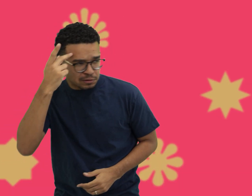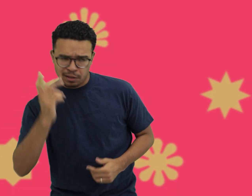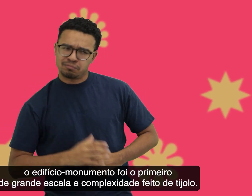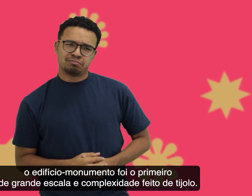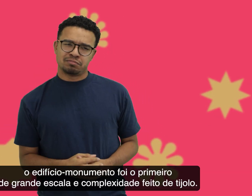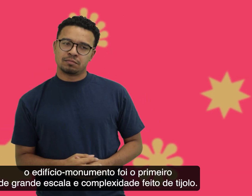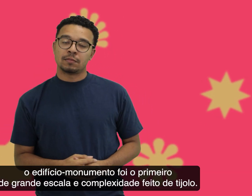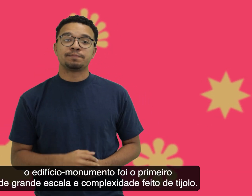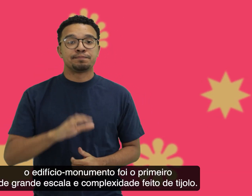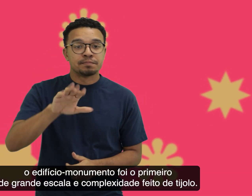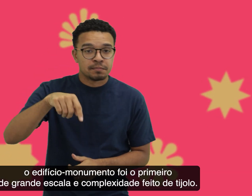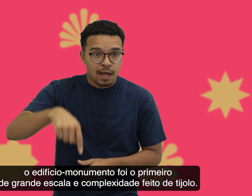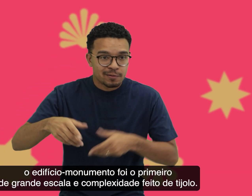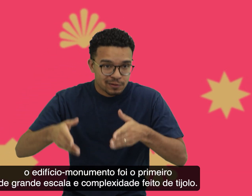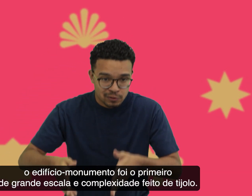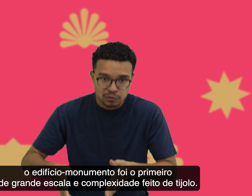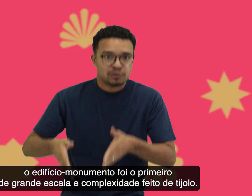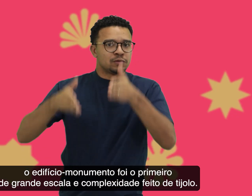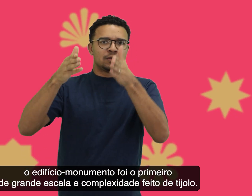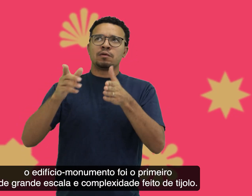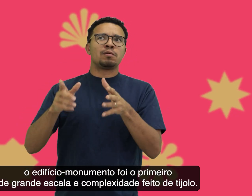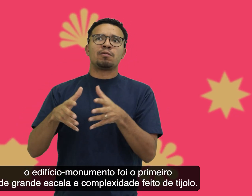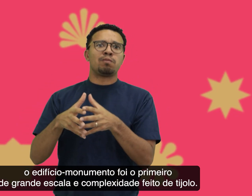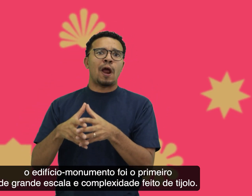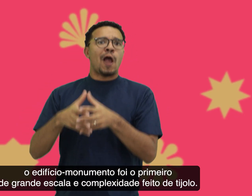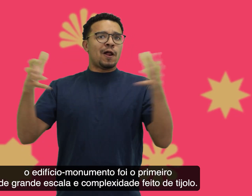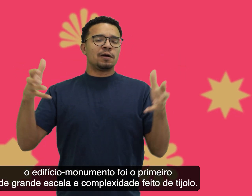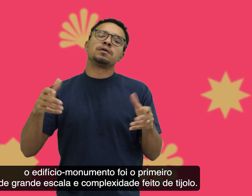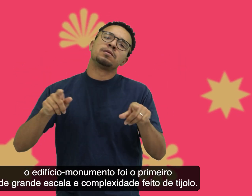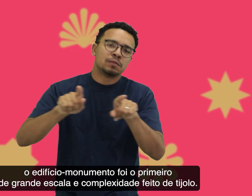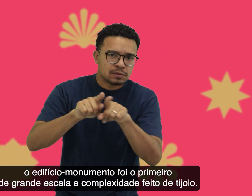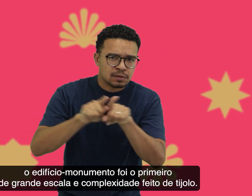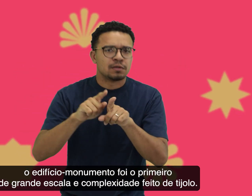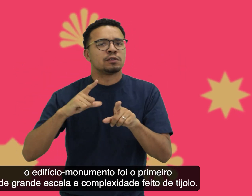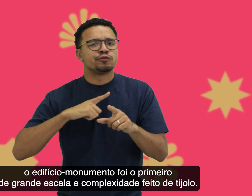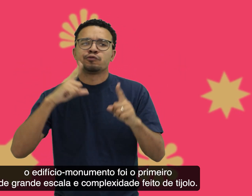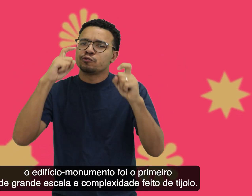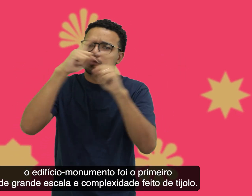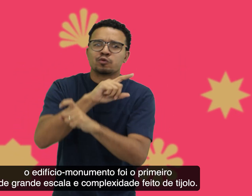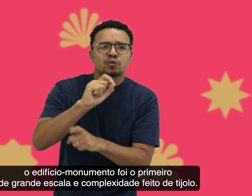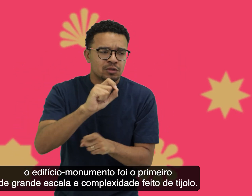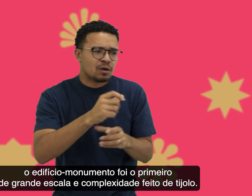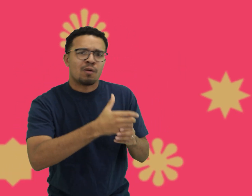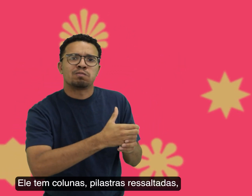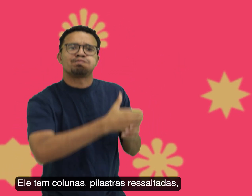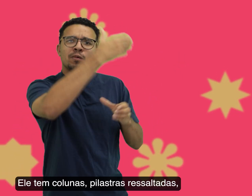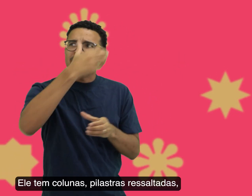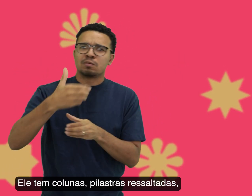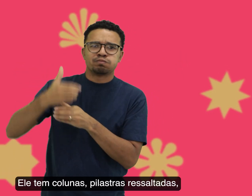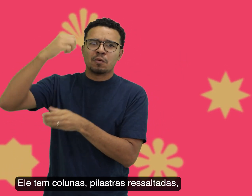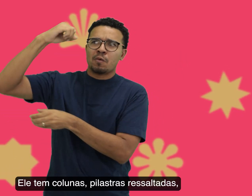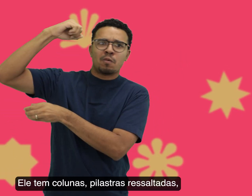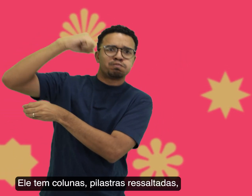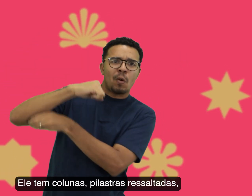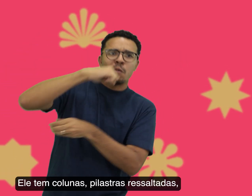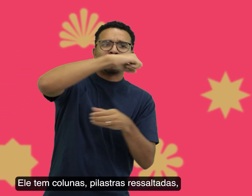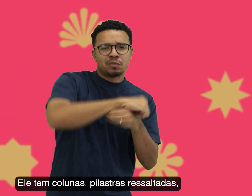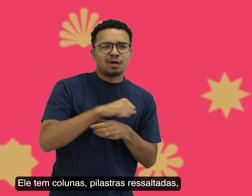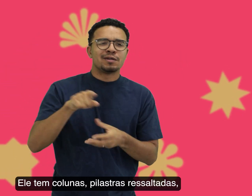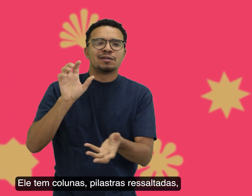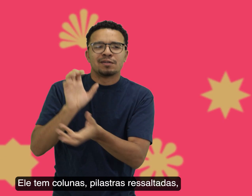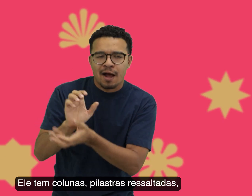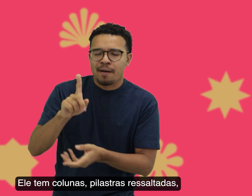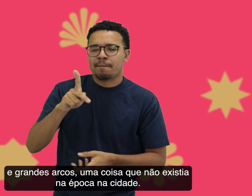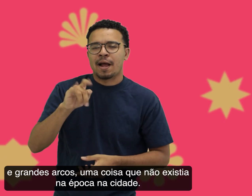tijolos de São Paulo, o edifício monumento foi o primeiro de grande escala e complexidade feito de tijolo. Ele tem